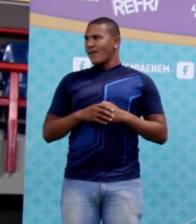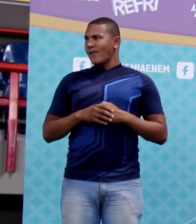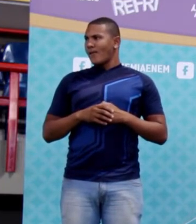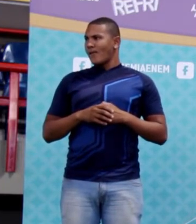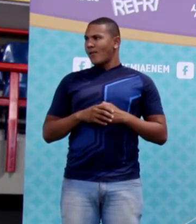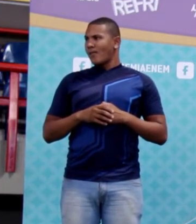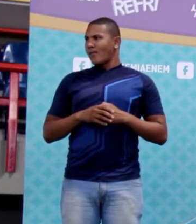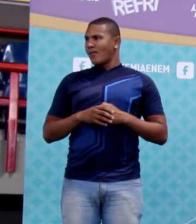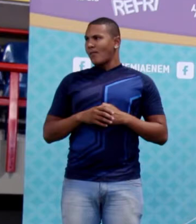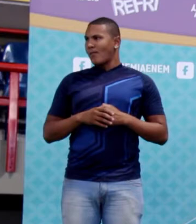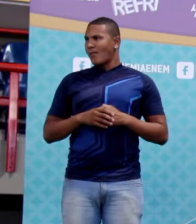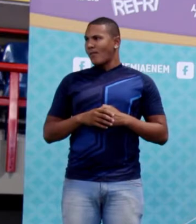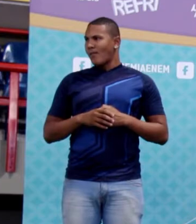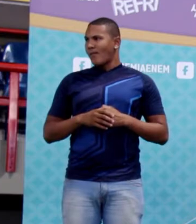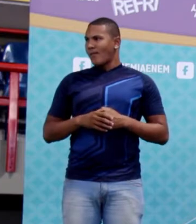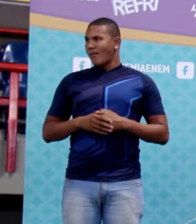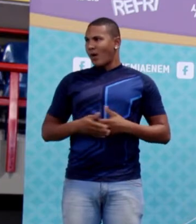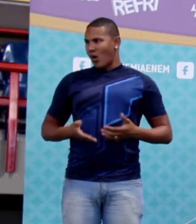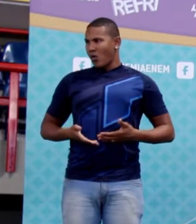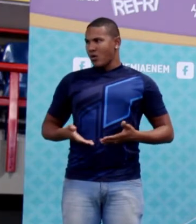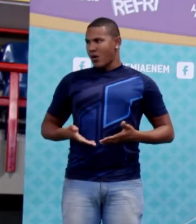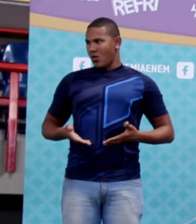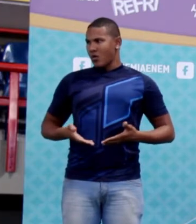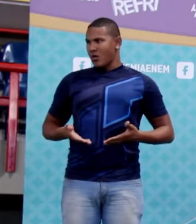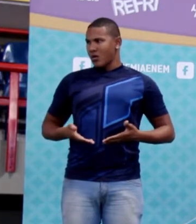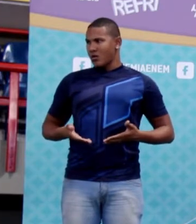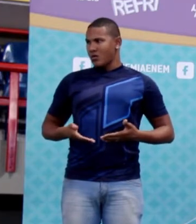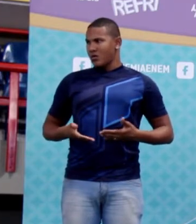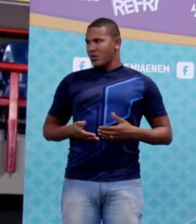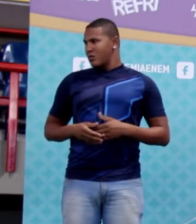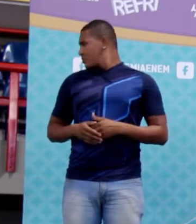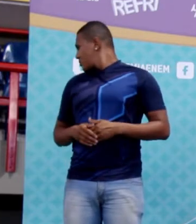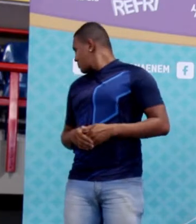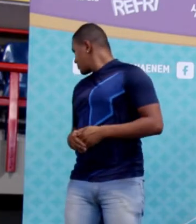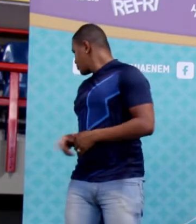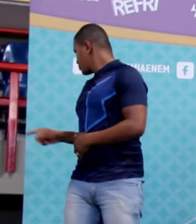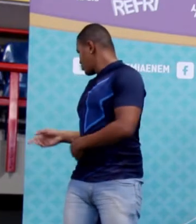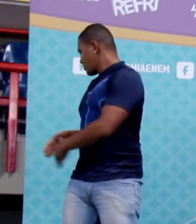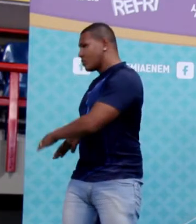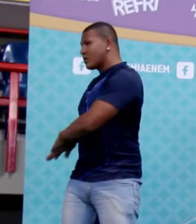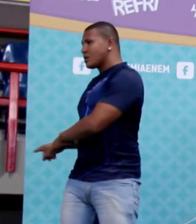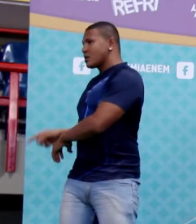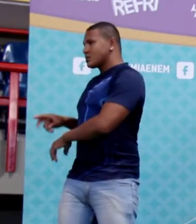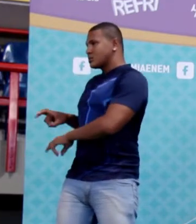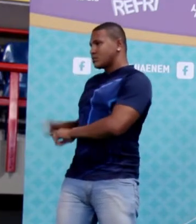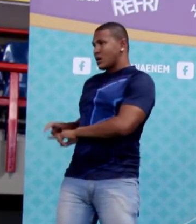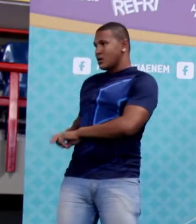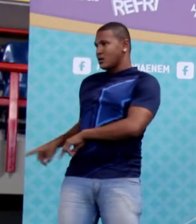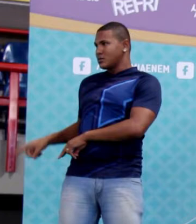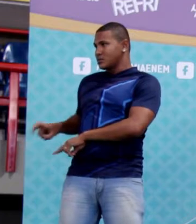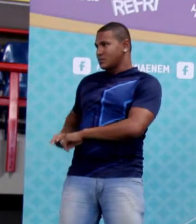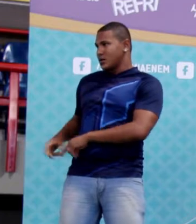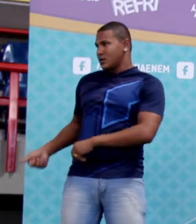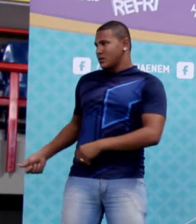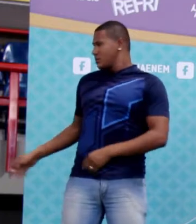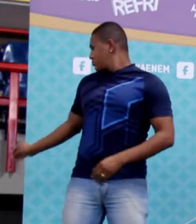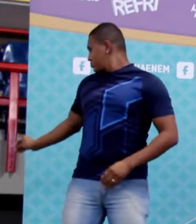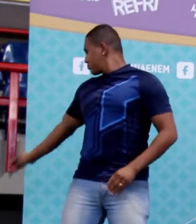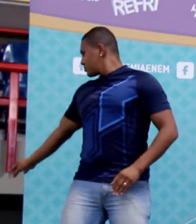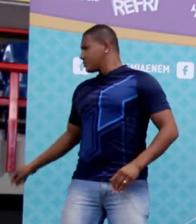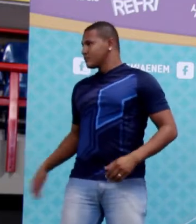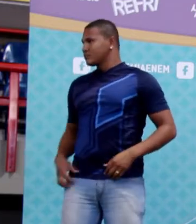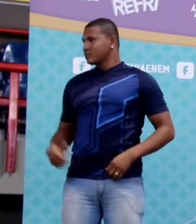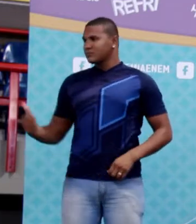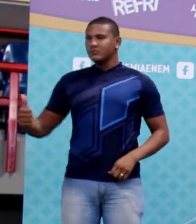morreram, tudinho, né? Ou seja, não subestime a mulher. Mas vamos lá. Então, existe na idade contemporânea a